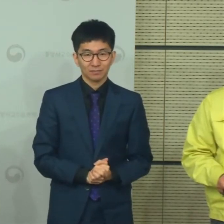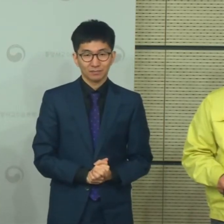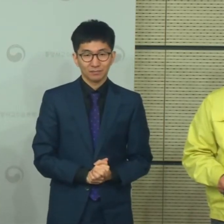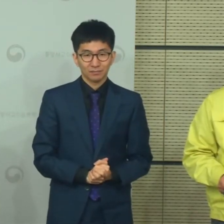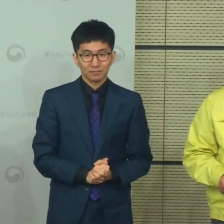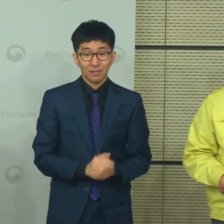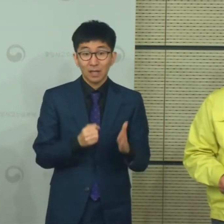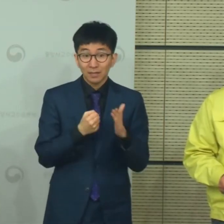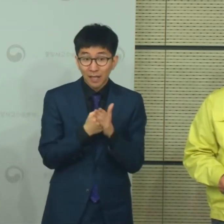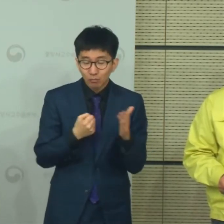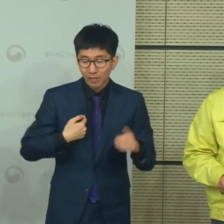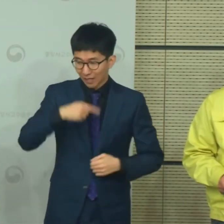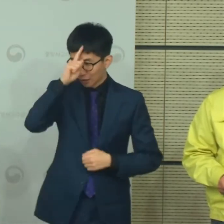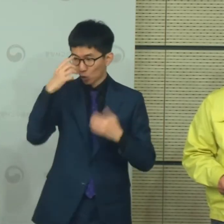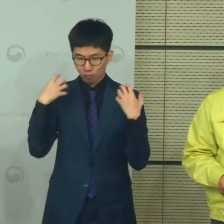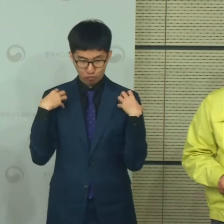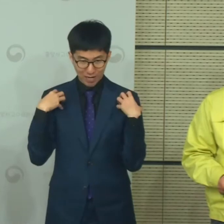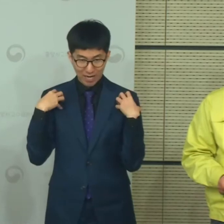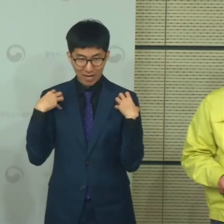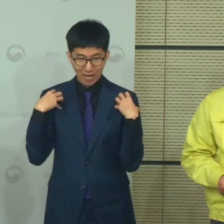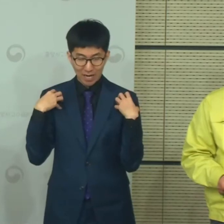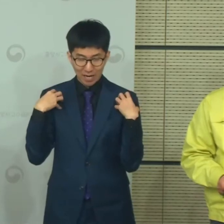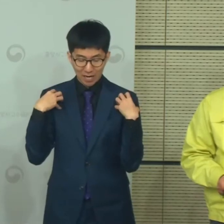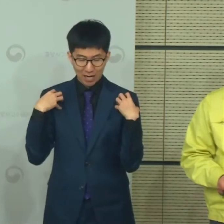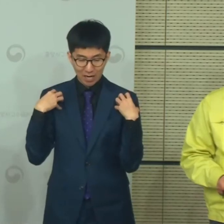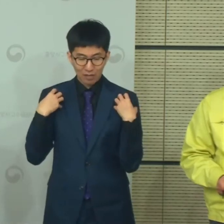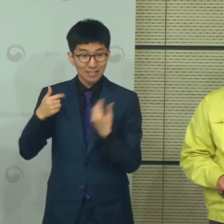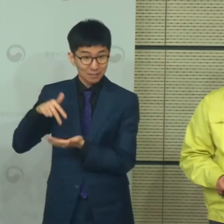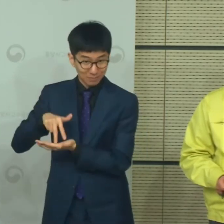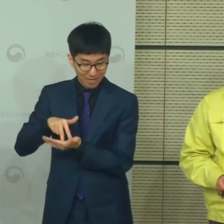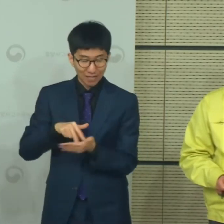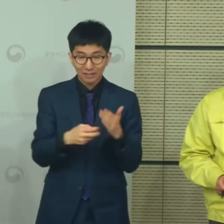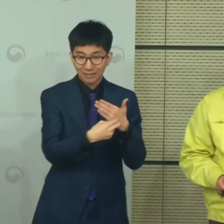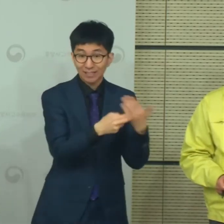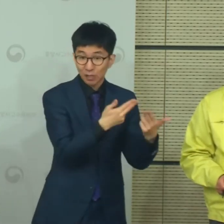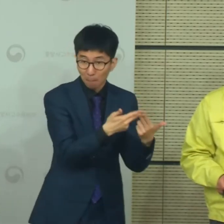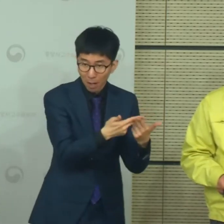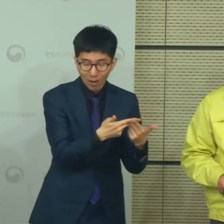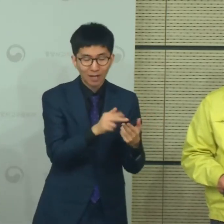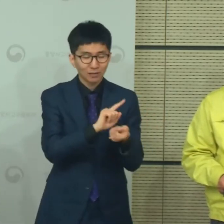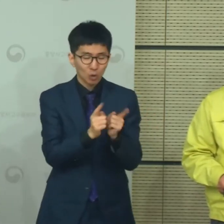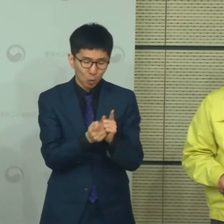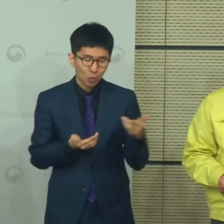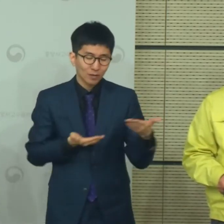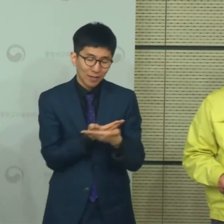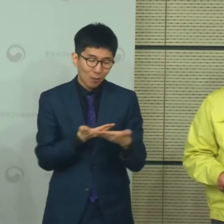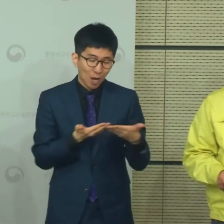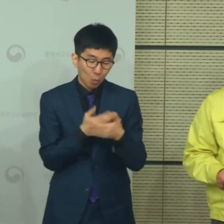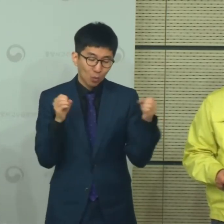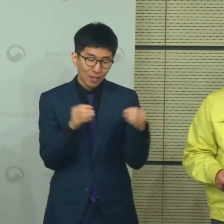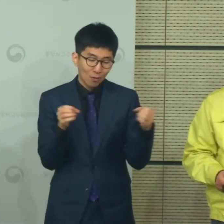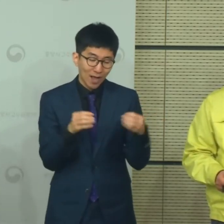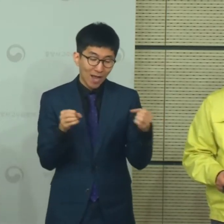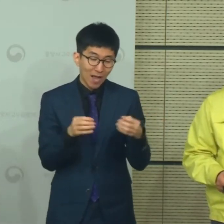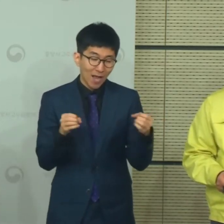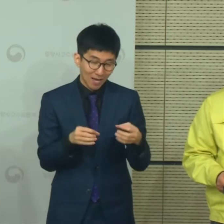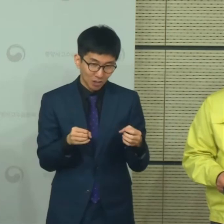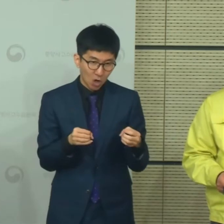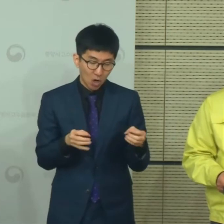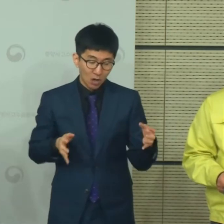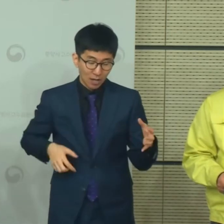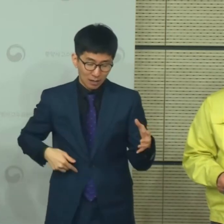더 저희가 소통을 하고 소통하면서 관련된 입장에 대한 간극을 좁혀 나가는 데